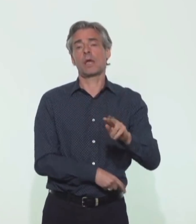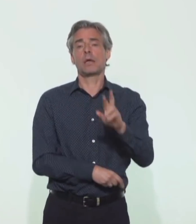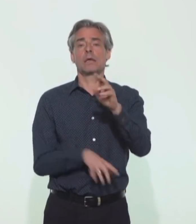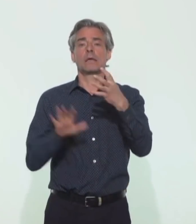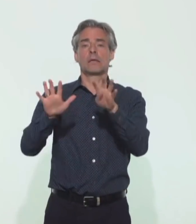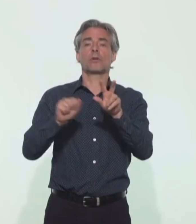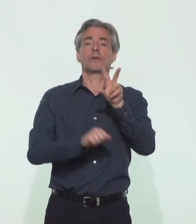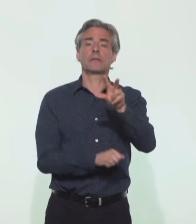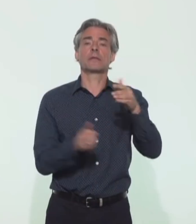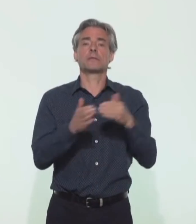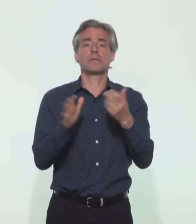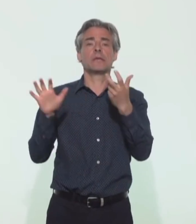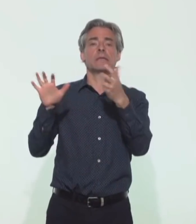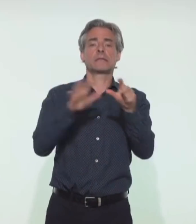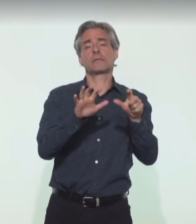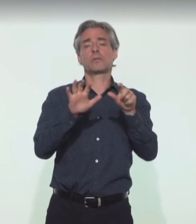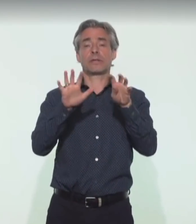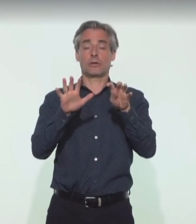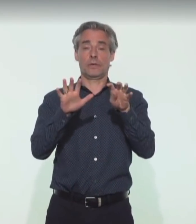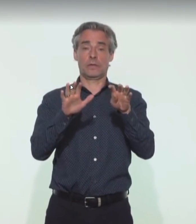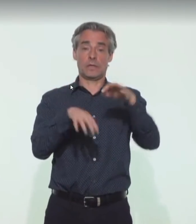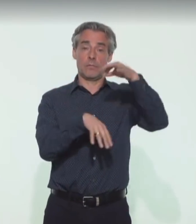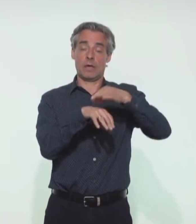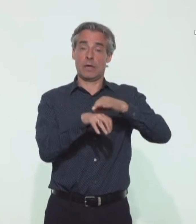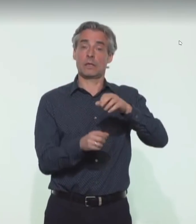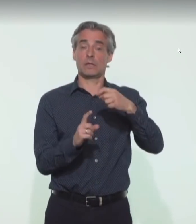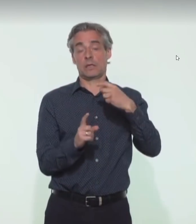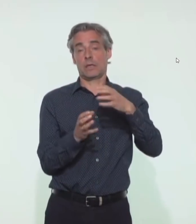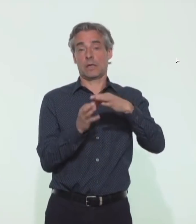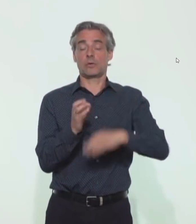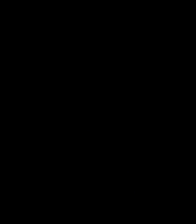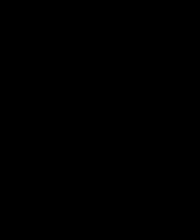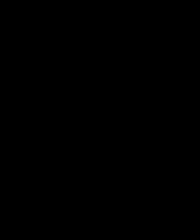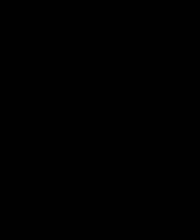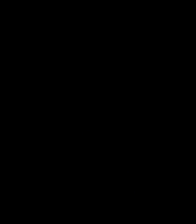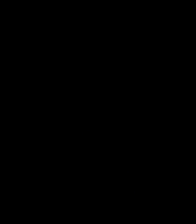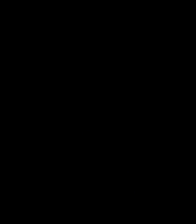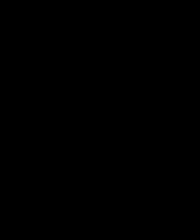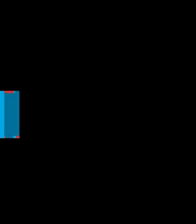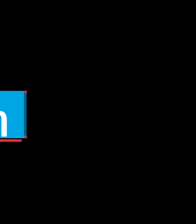93 790 cas positifs, soit 3 114 de